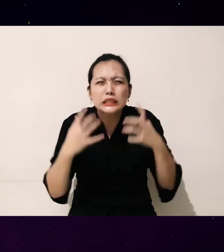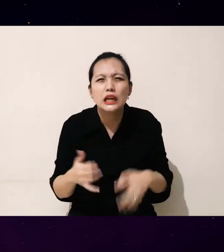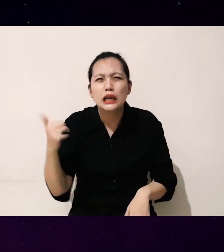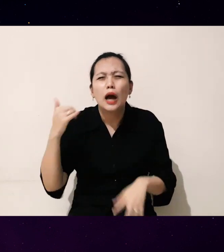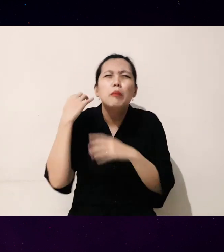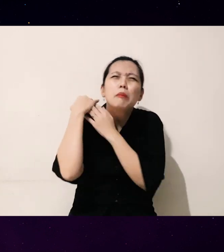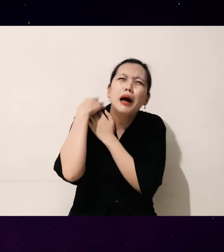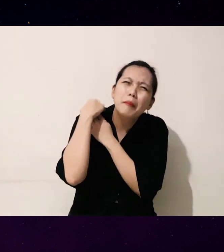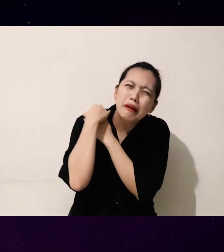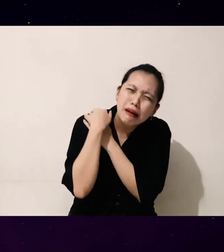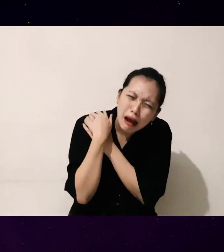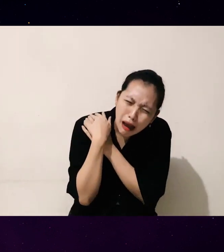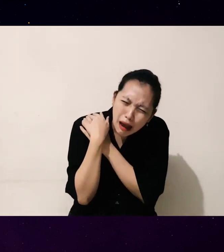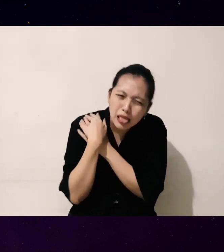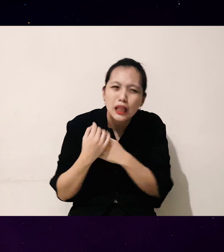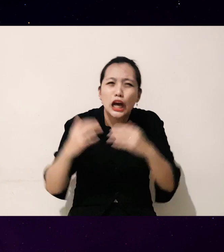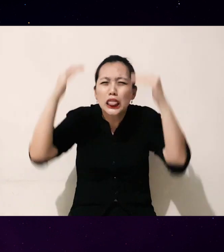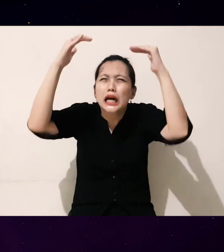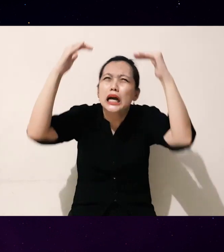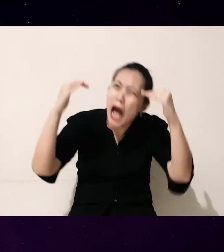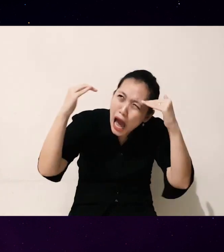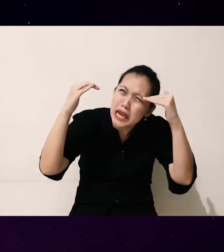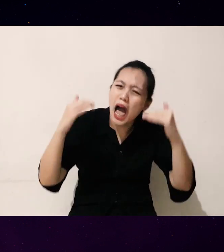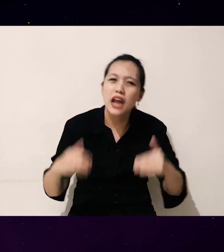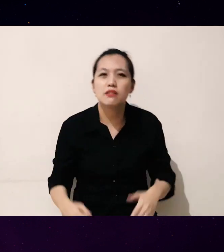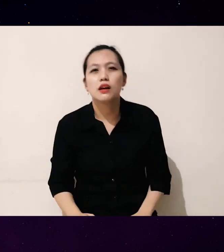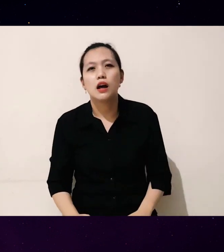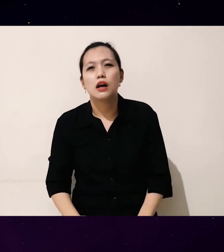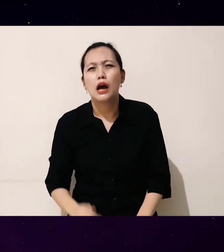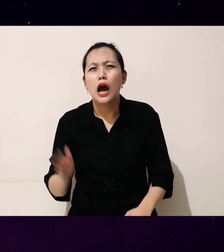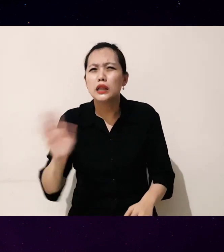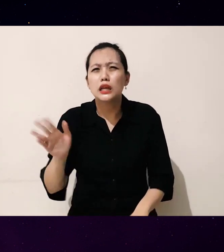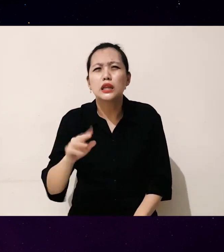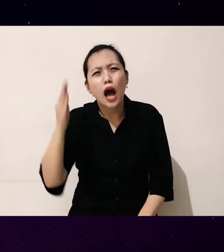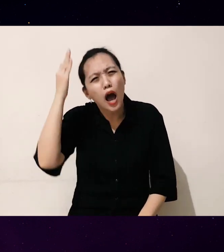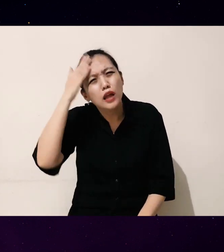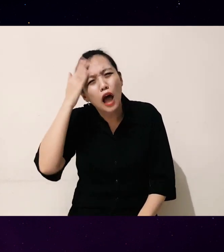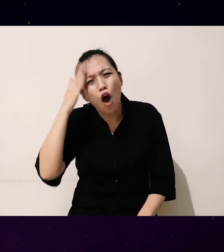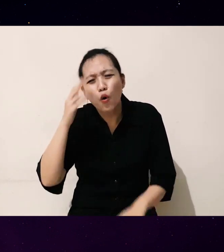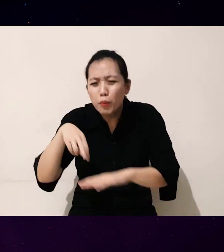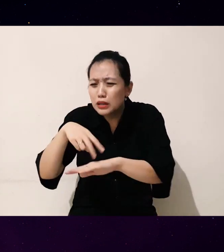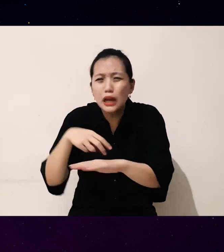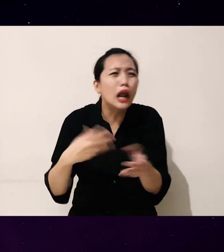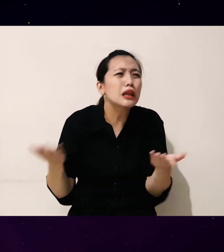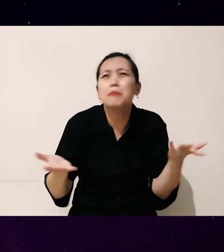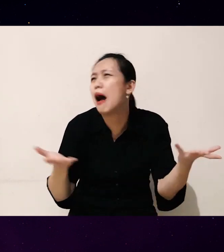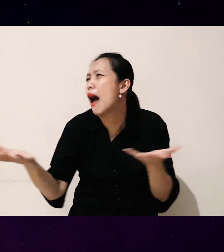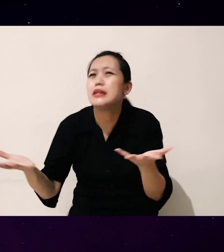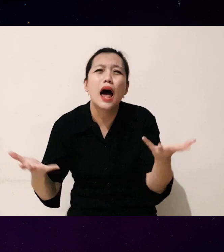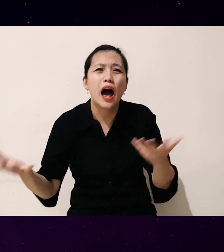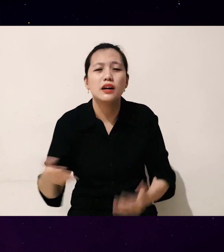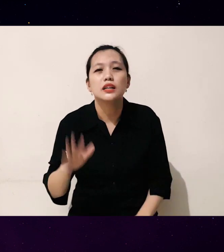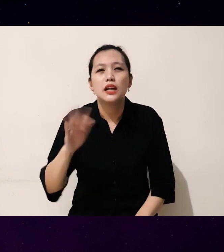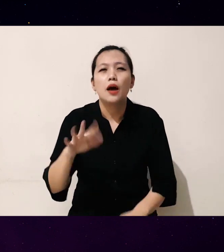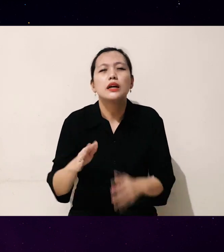sedang broken hearted, bagi setiap anak-anak-Mu yang sedang depresi, bagi setiap anak-anak-Mu yang mengalami tekanan, bagi setiap anak-anak-Mu